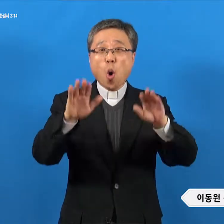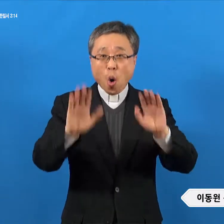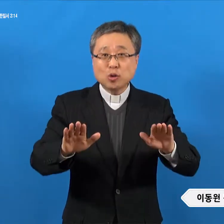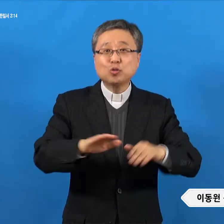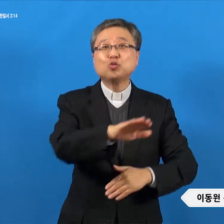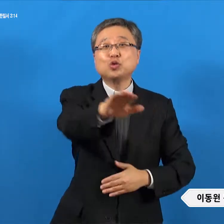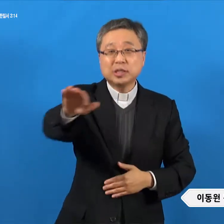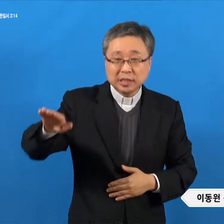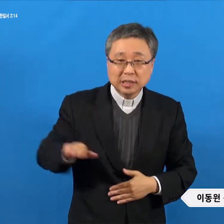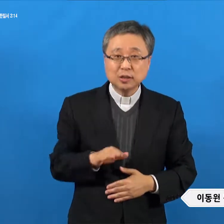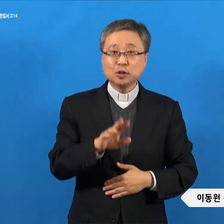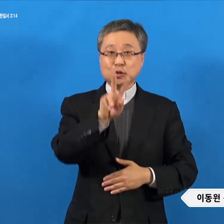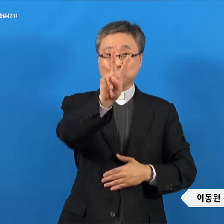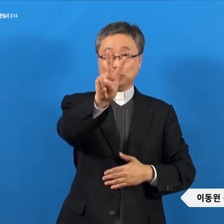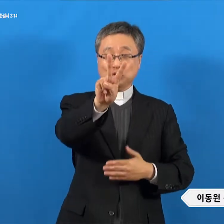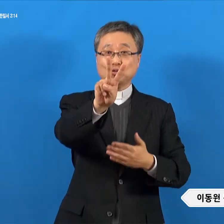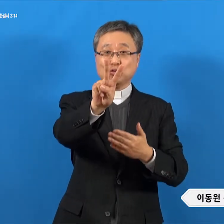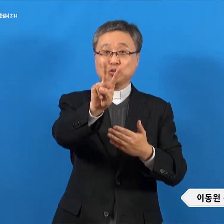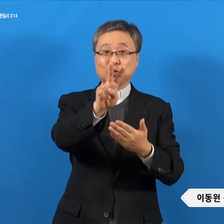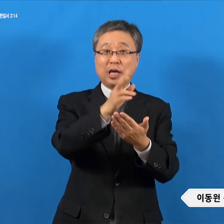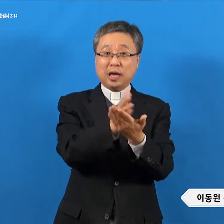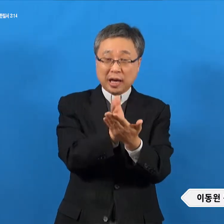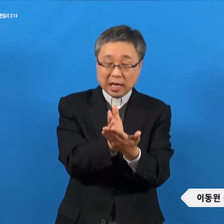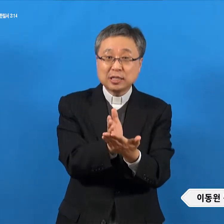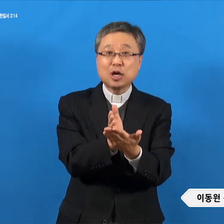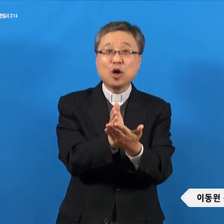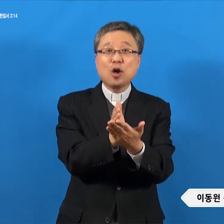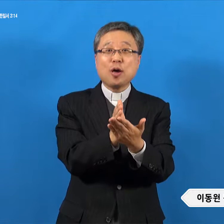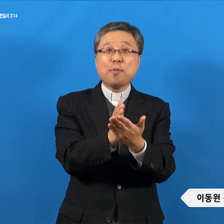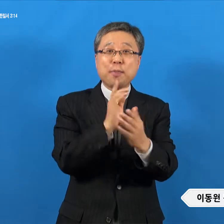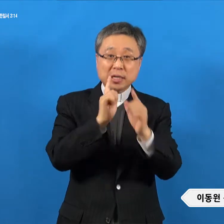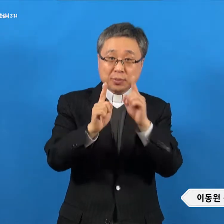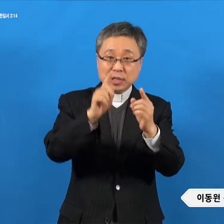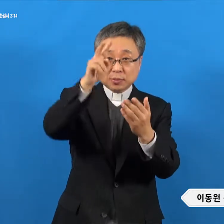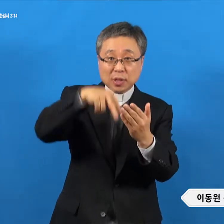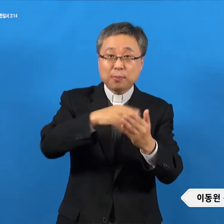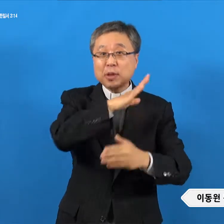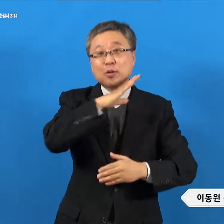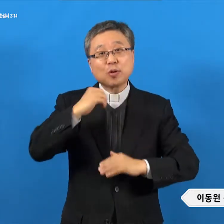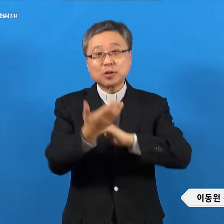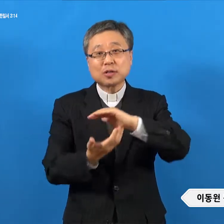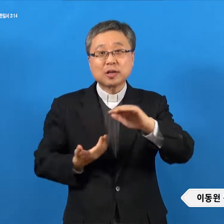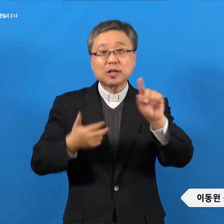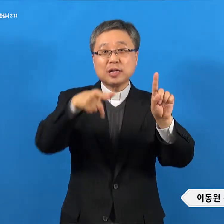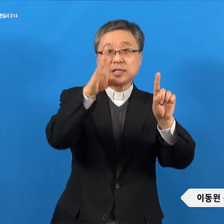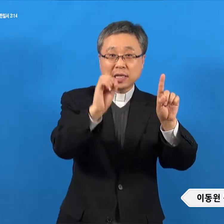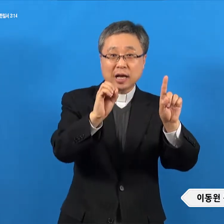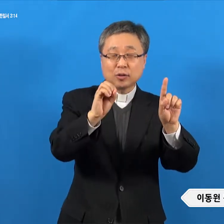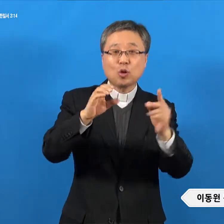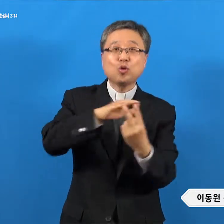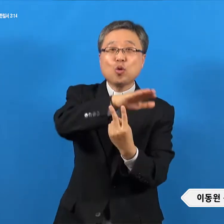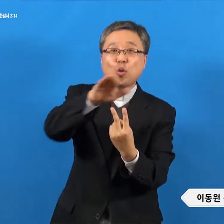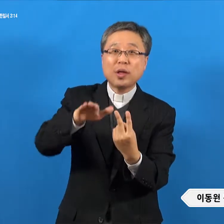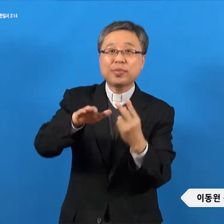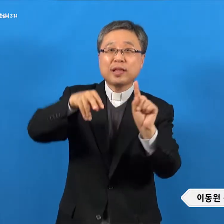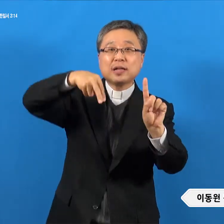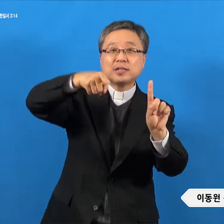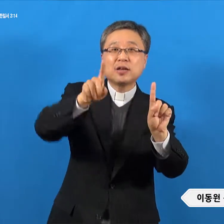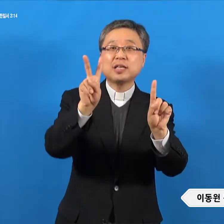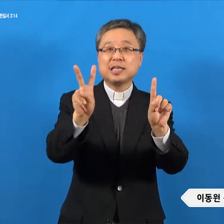오늘 본문으로 2개의 본문을 읽었습니다. 베드로전서 2장과 그리고 요한일서 2장을